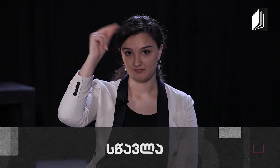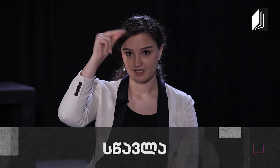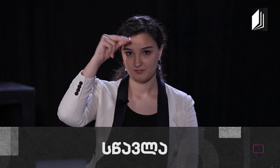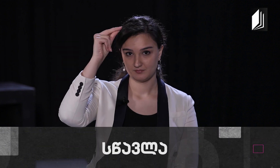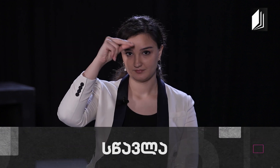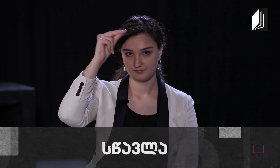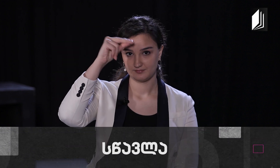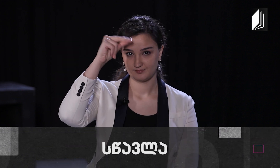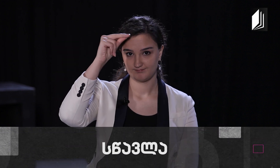სწავლა.